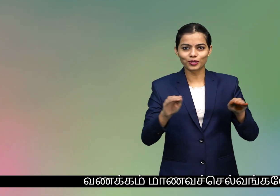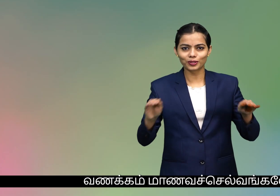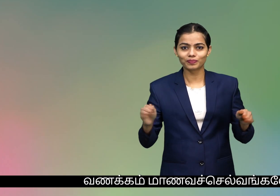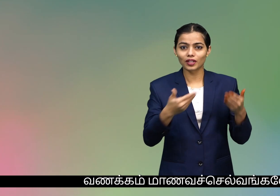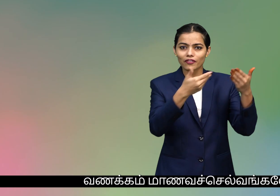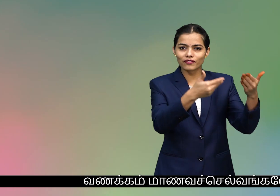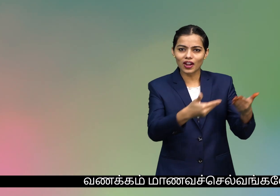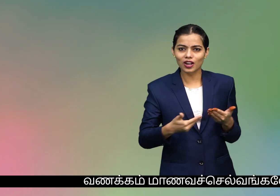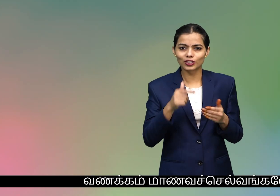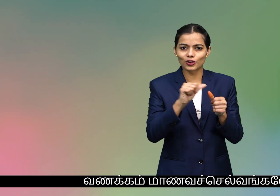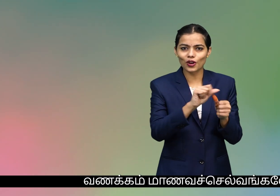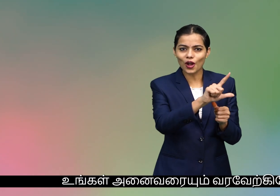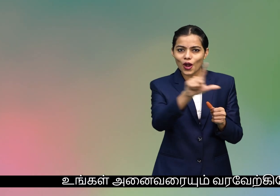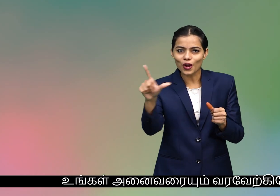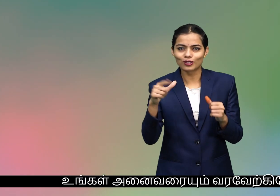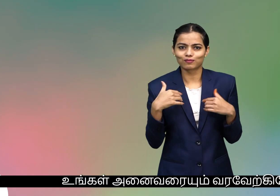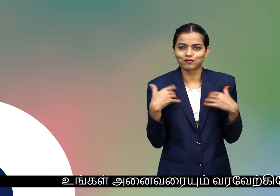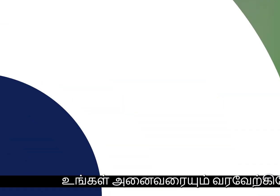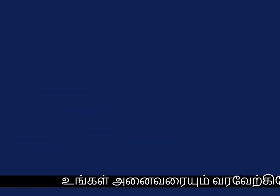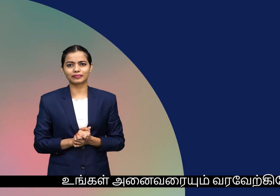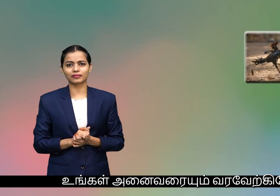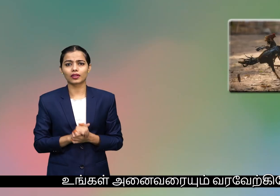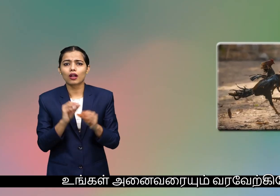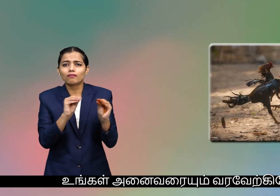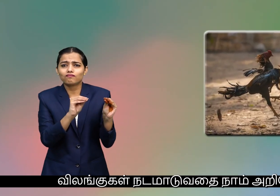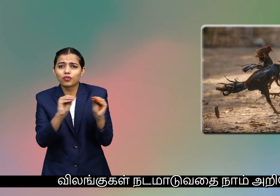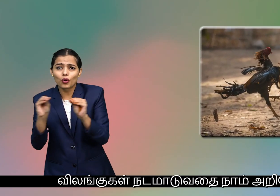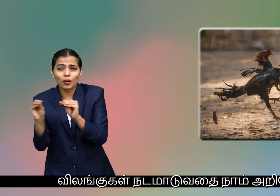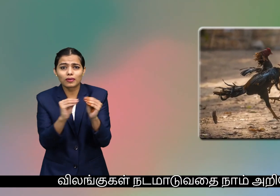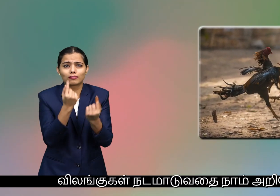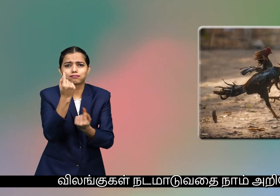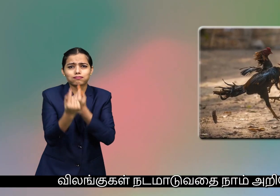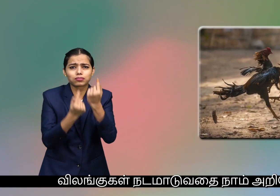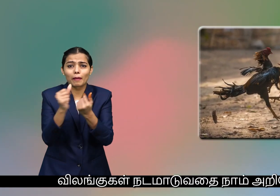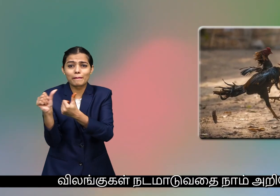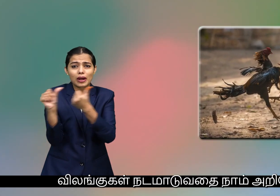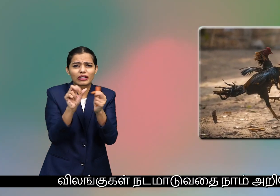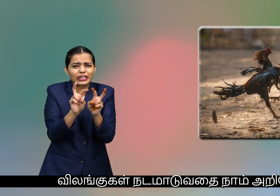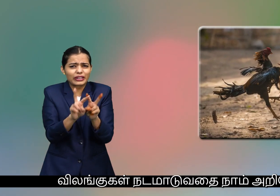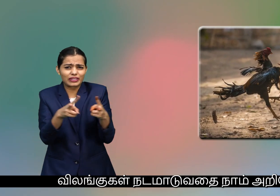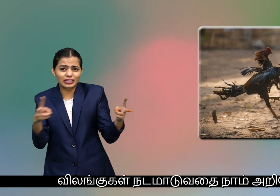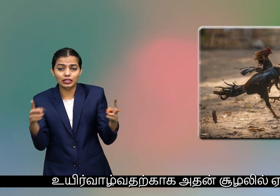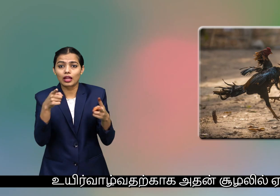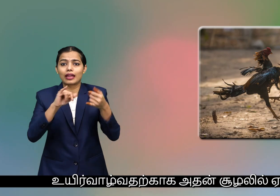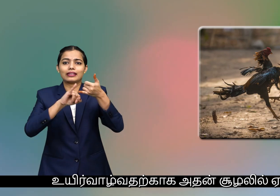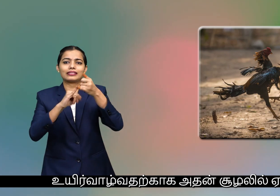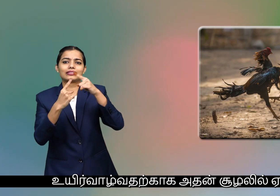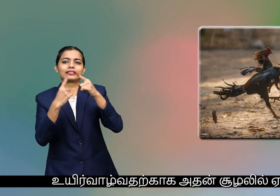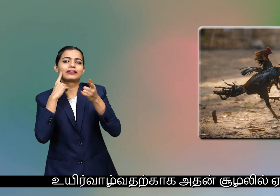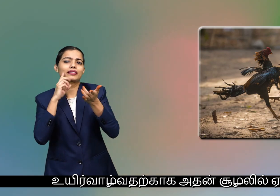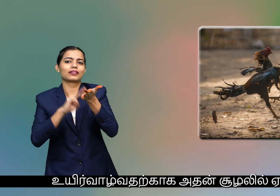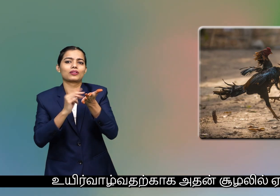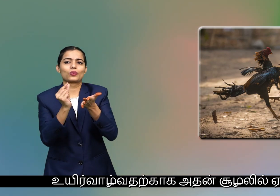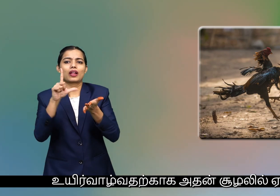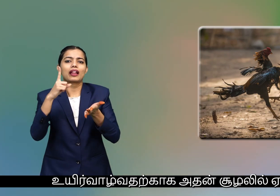வணக்கம் மாணவ செல்வங்களே, உங்கள் அனைவரையும் வரவேற்கிறோம். விலங்குகள் நடமாடுவதை நாம் அறிவோம். உயிர்